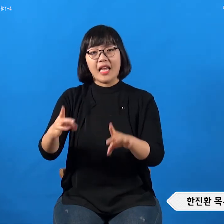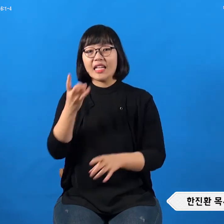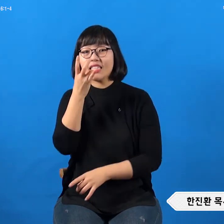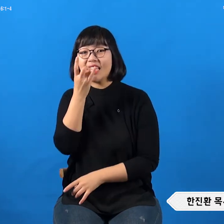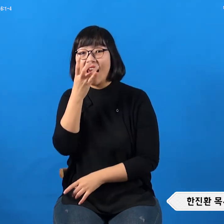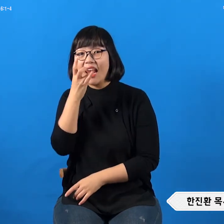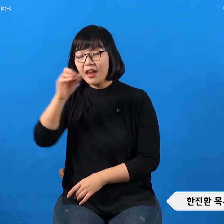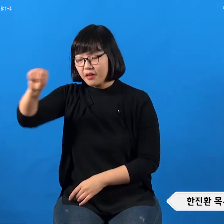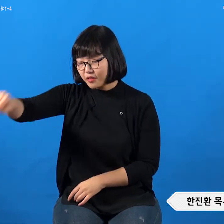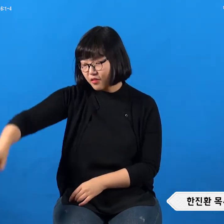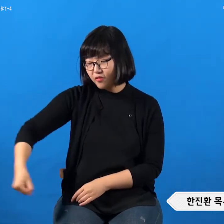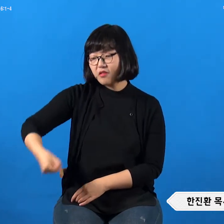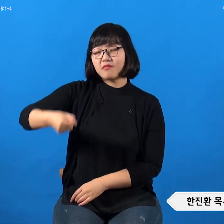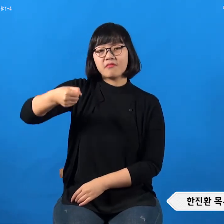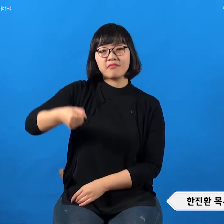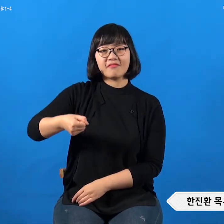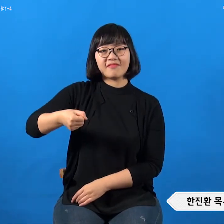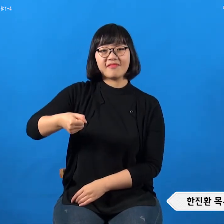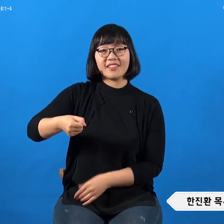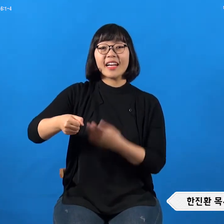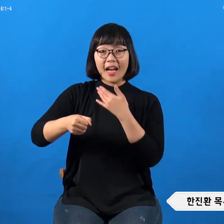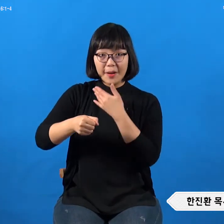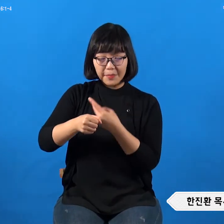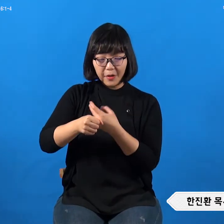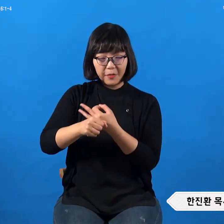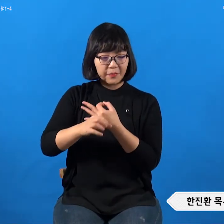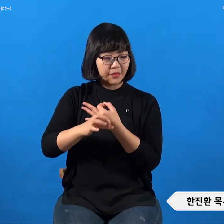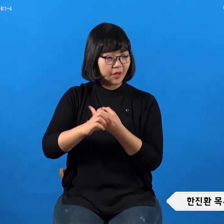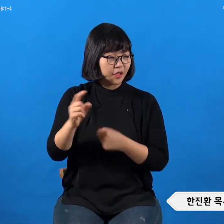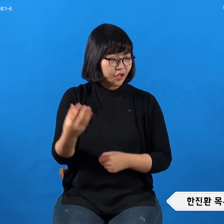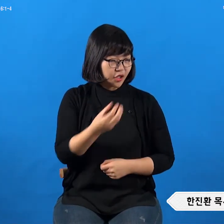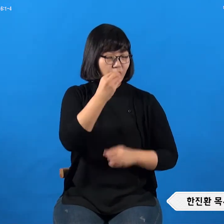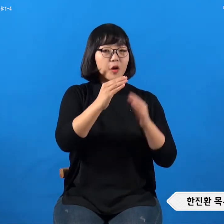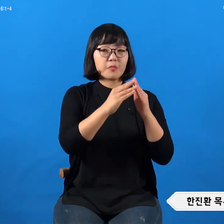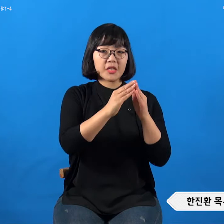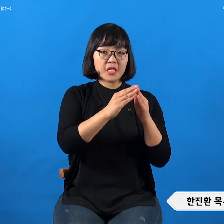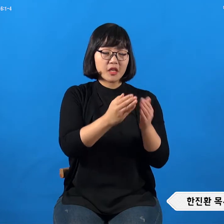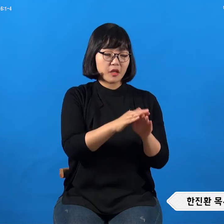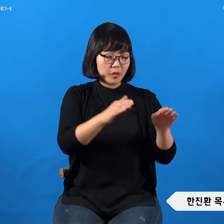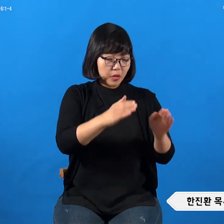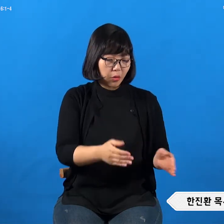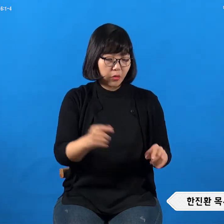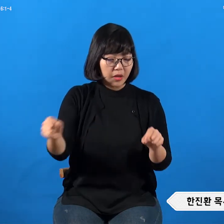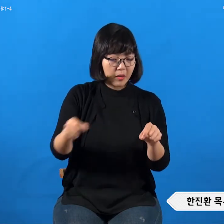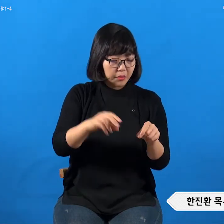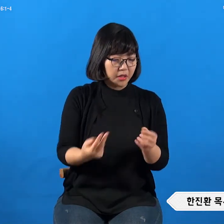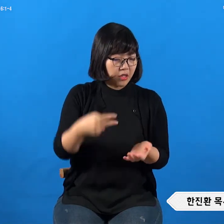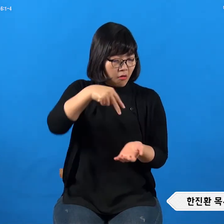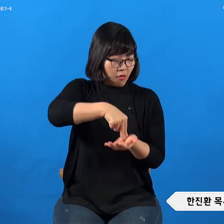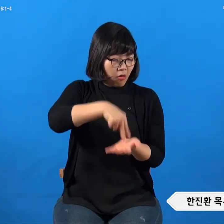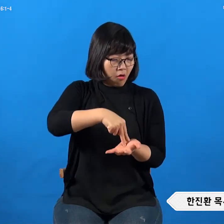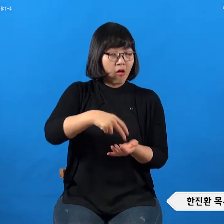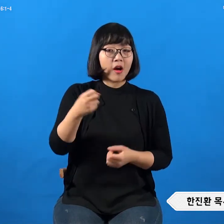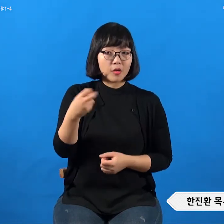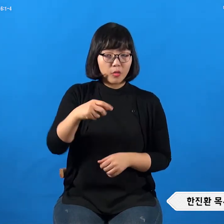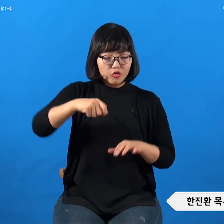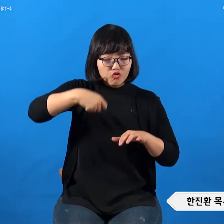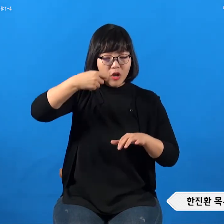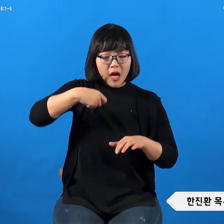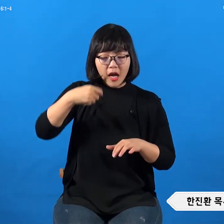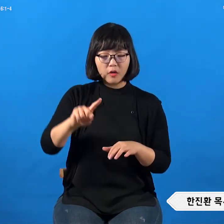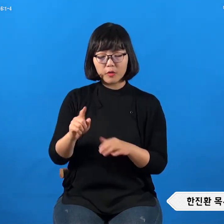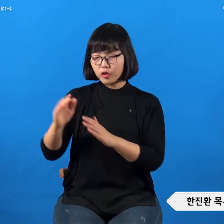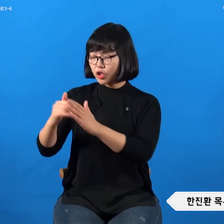뜨면, 쌀을 퍼면 이제 먼저 성미통 앞으로 다가가서 숟가락으로 자기 식구